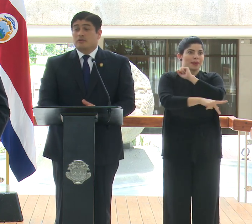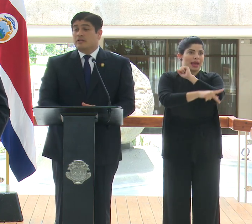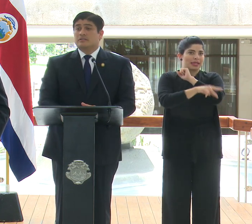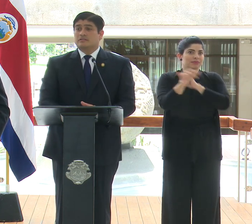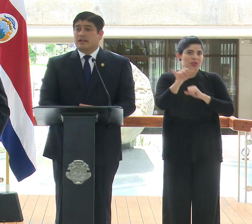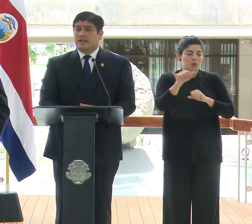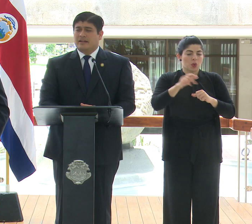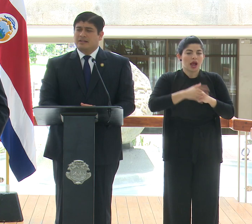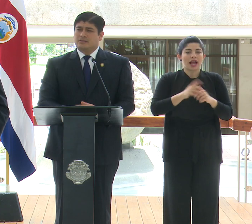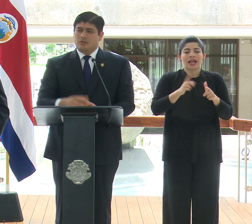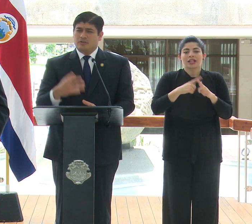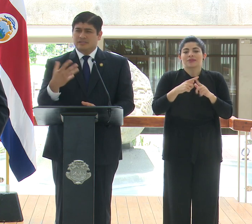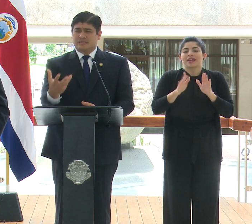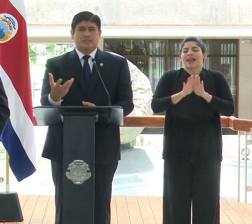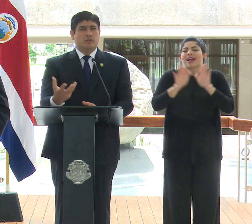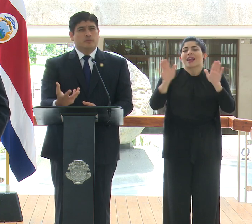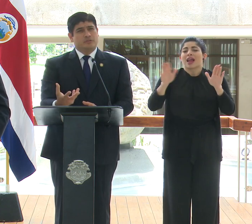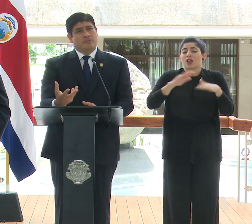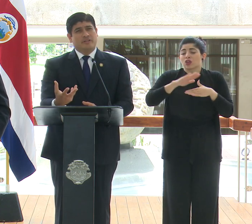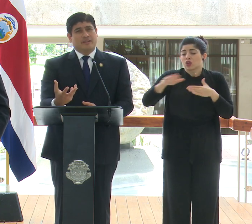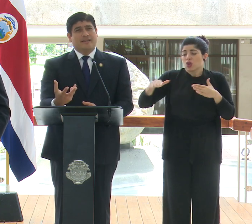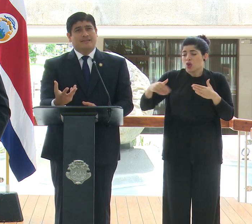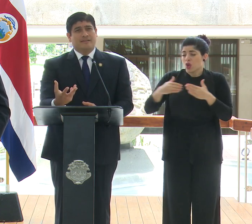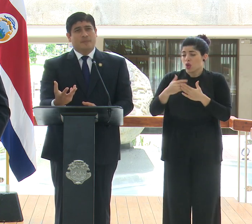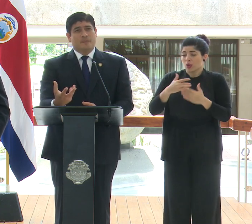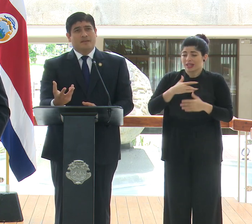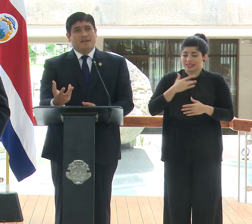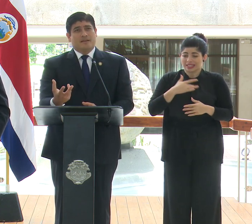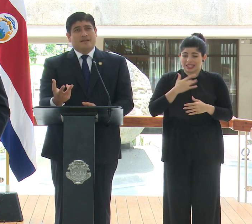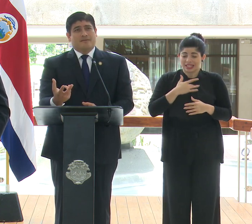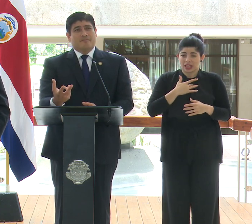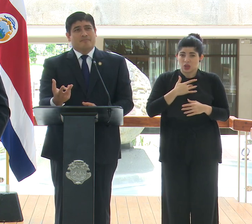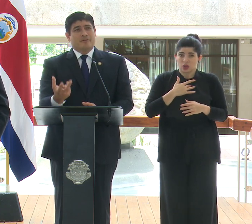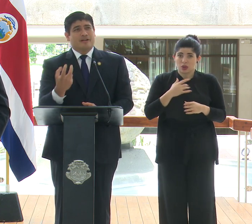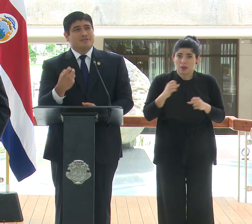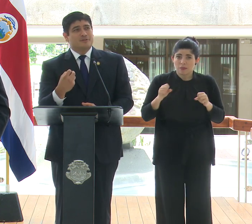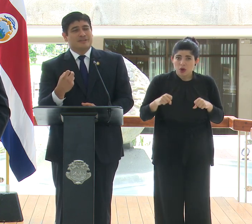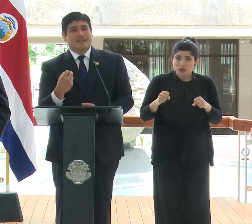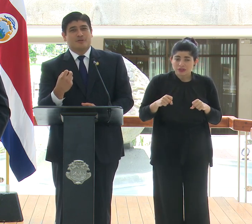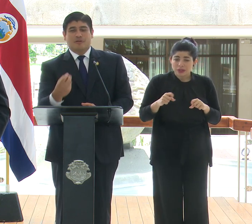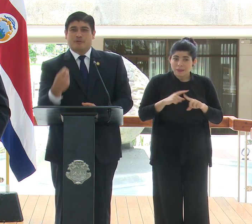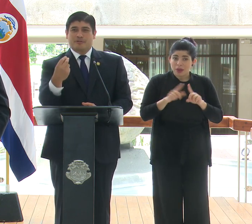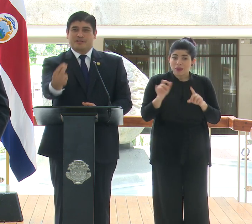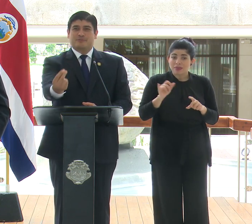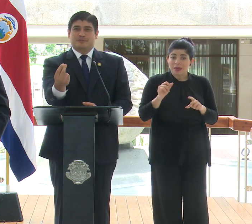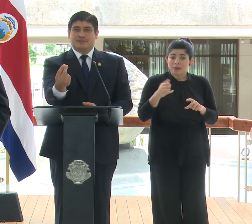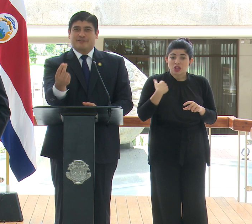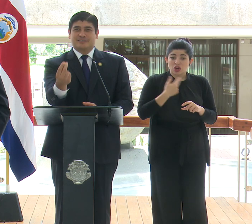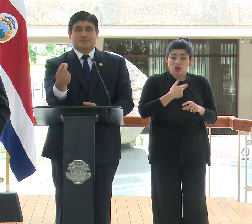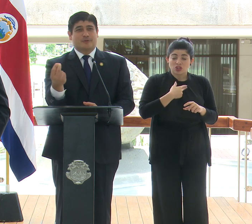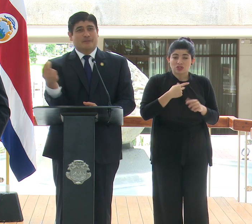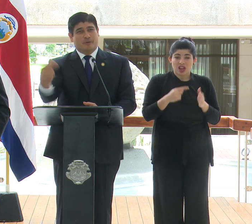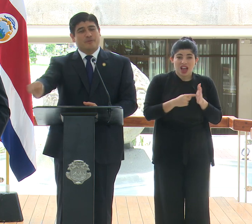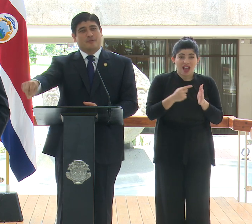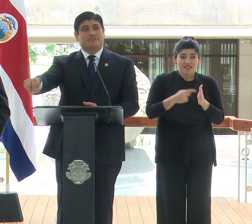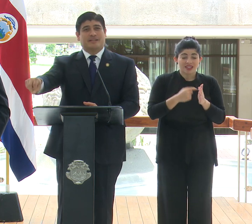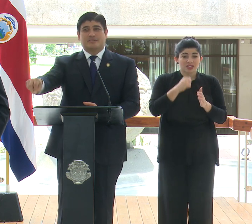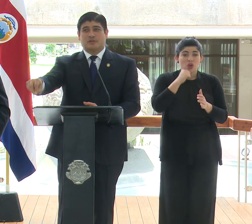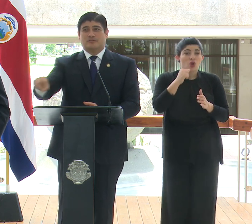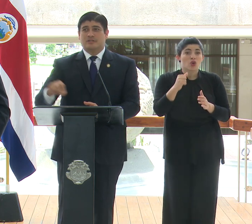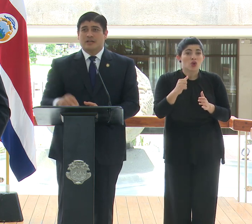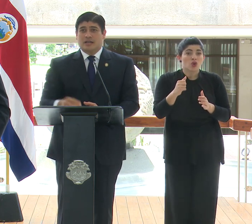Y yo creo que en general todo ese sentido de posibilidad, pero el hecho de que no lo aprovechemos a veces por la